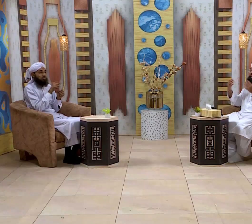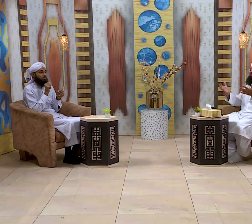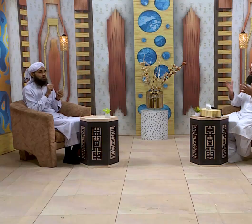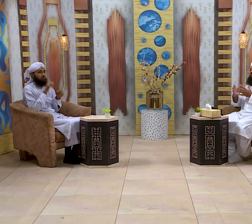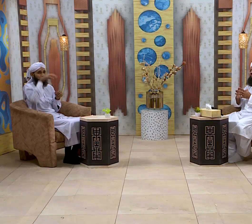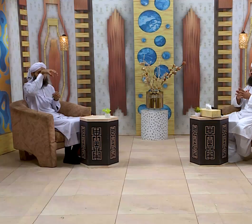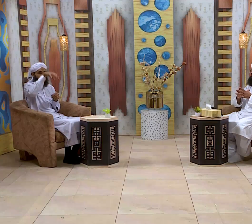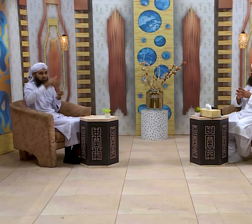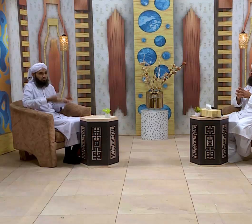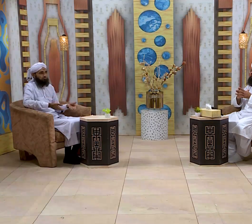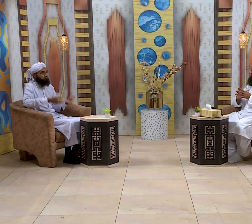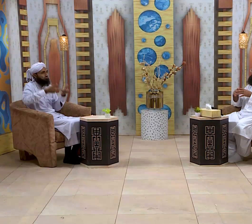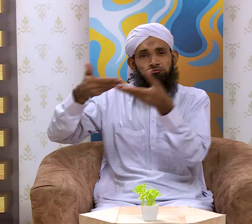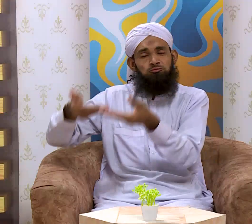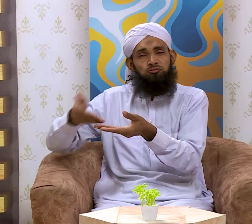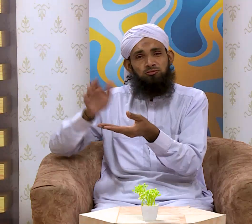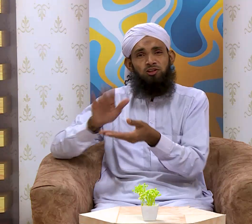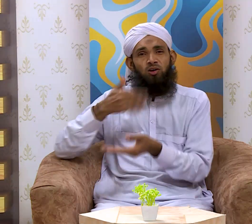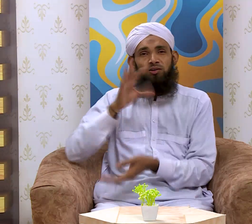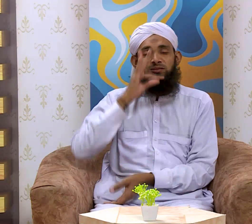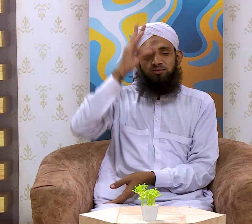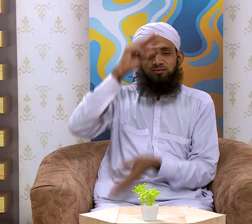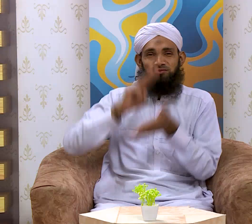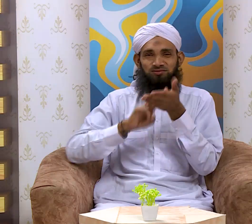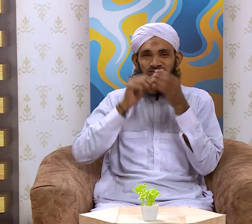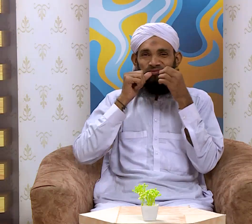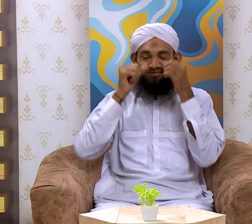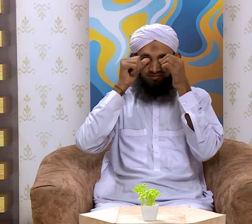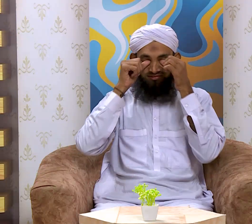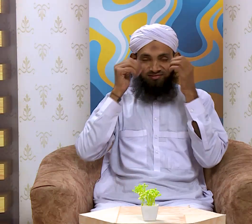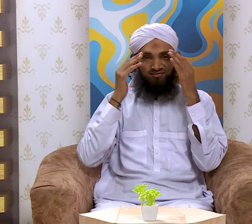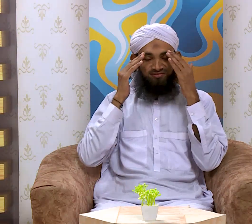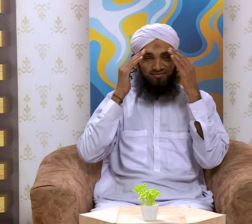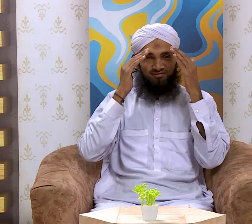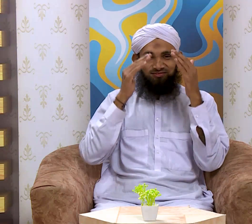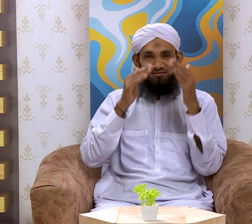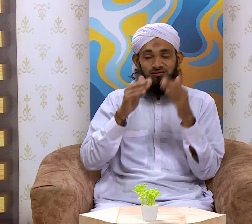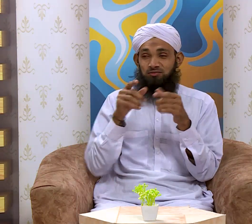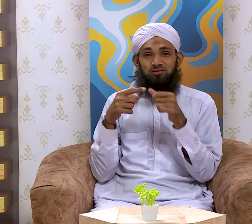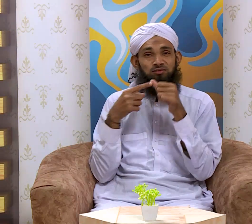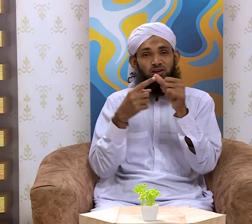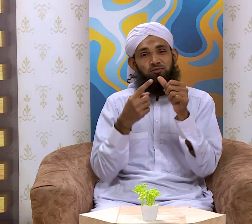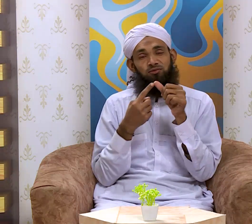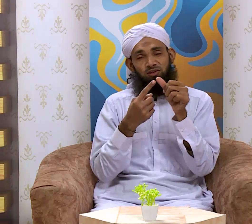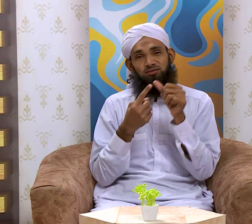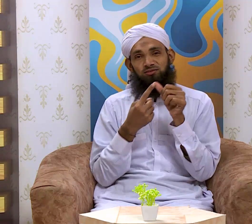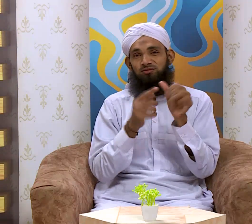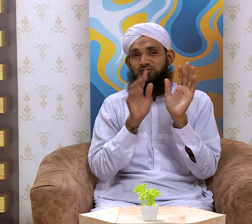سامنے اٹھا کر رکھ دیا جاتا ہے، اور حضور جان عالم صلی اللہ علیہ وآلہ وبارک وسلم اس کے جوابات ارشاد فرماتے ہیں۔ یہ